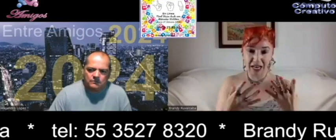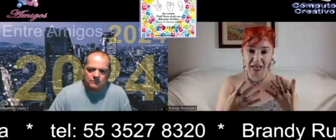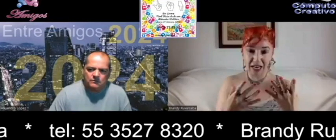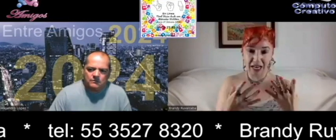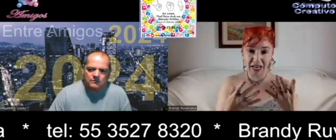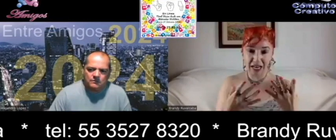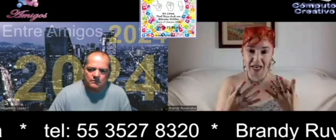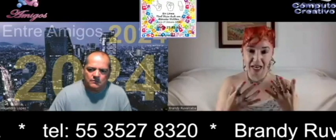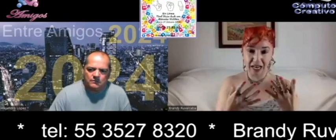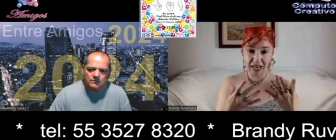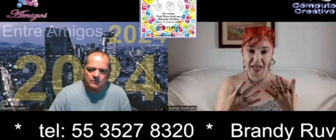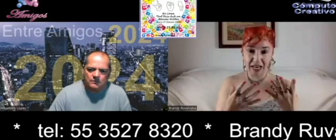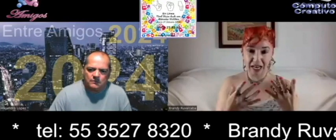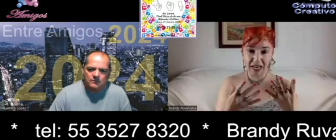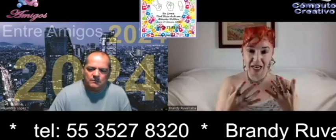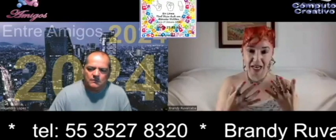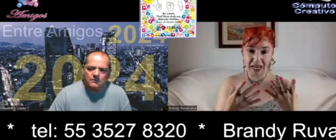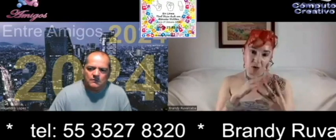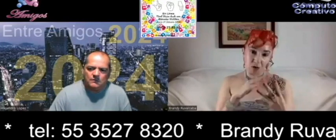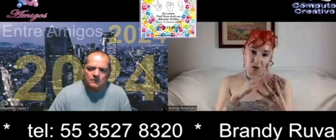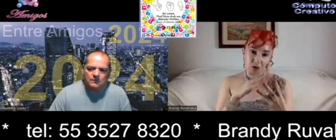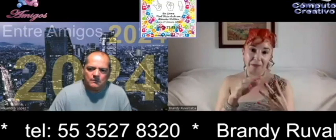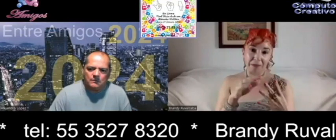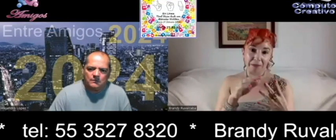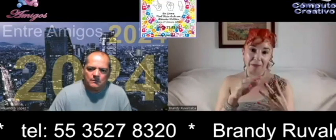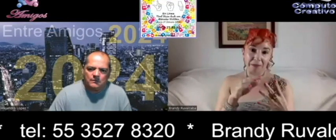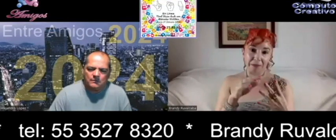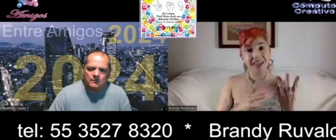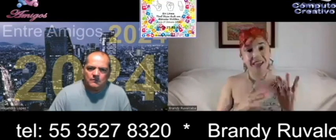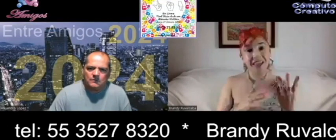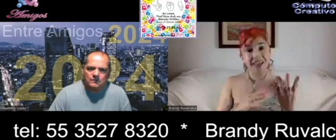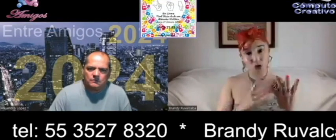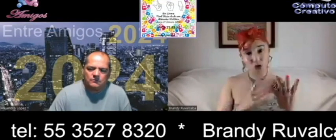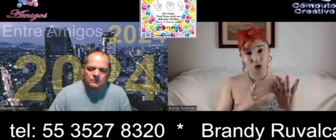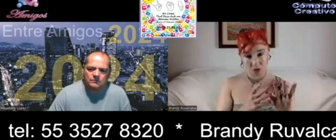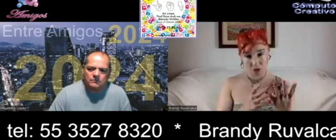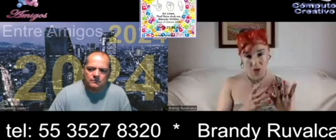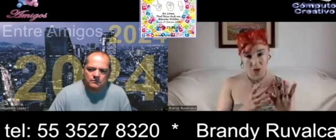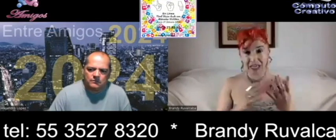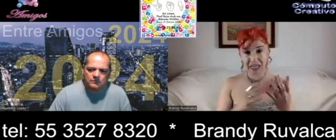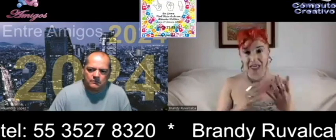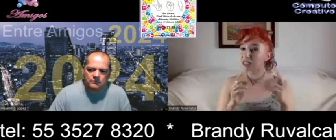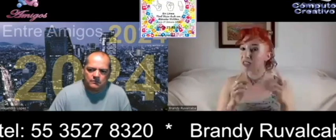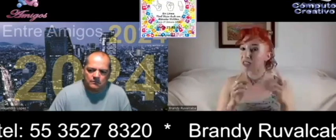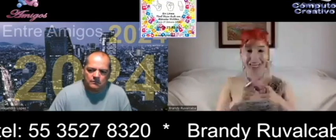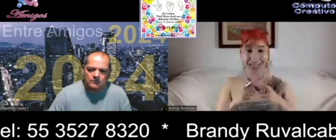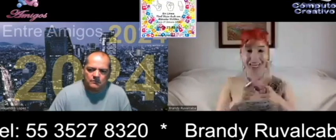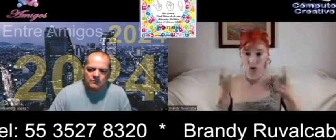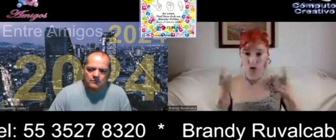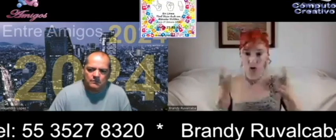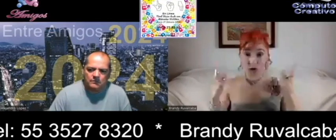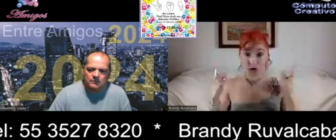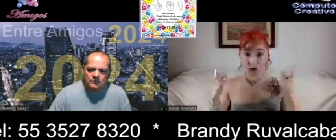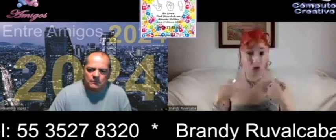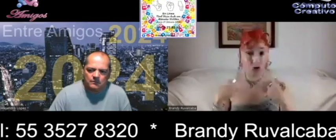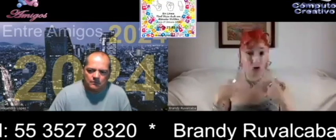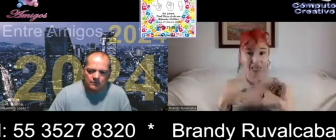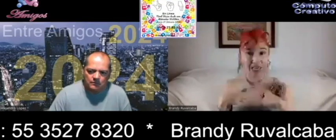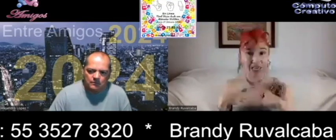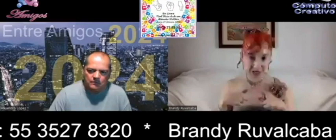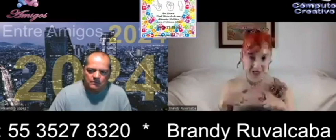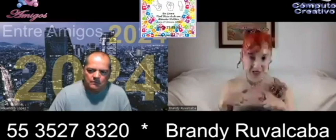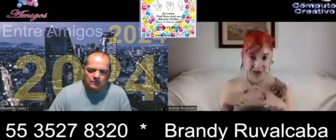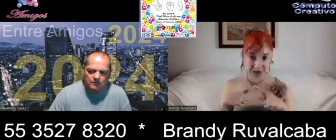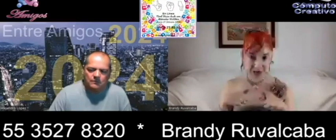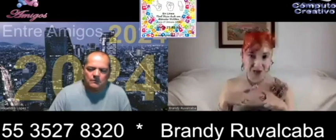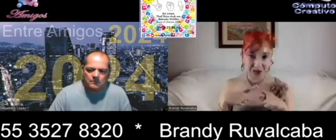señas internacional? Bueno, si eres sordo, pero si eres líder sordo, o sea, no significa que todos los sordos